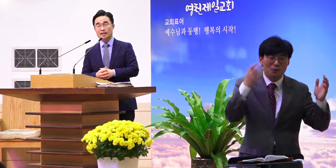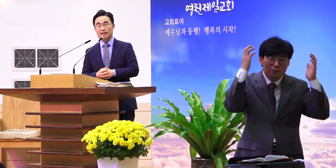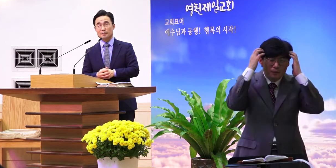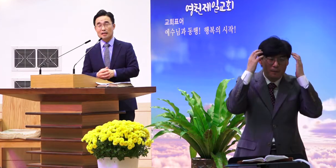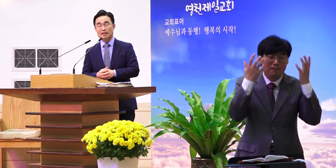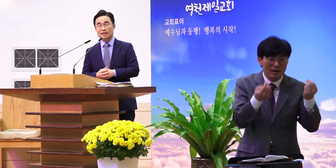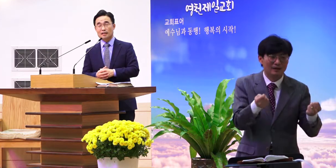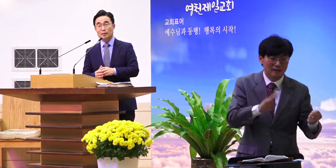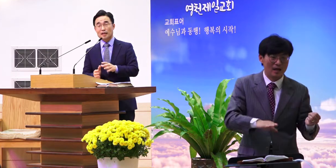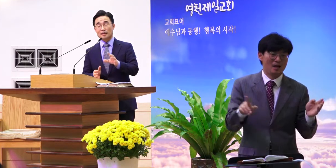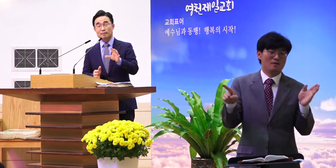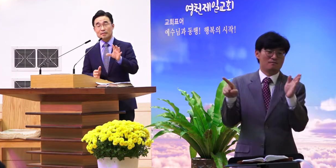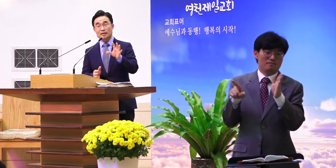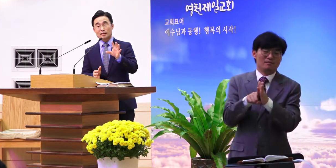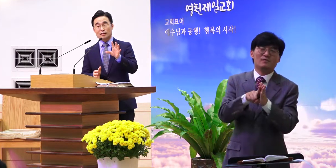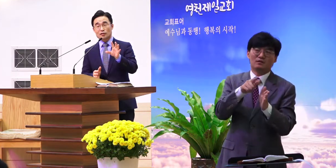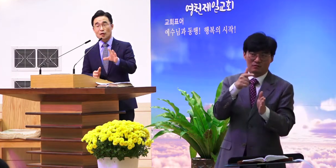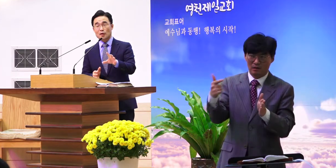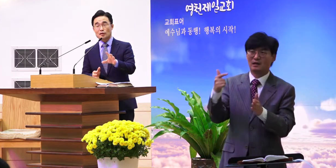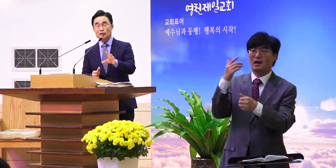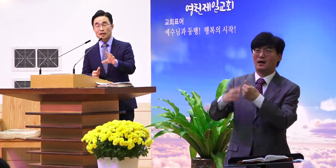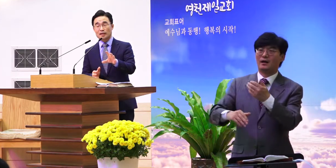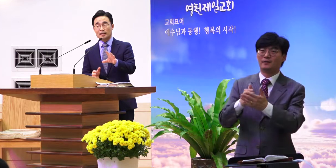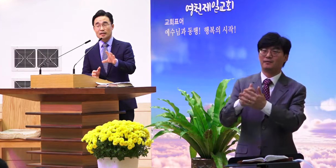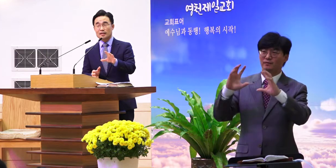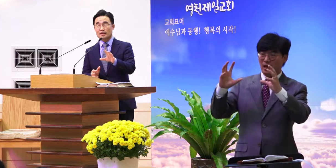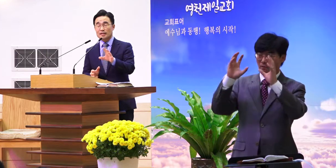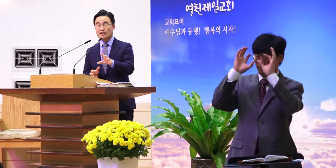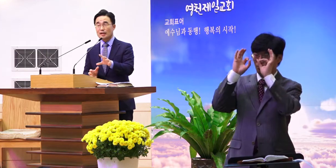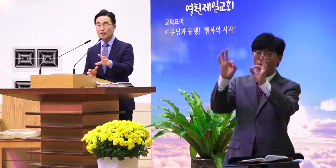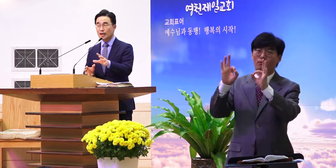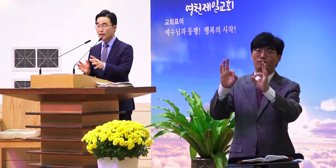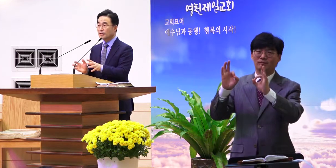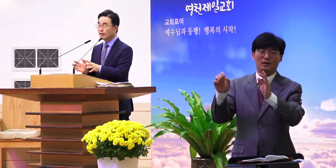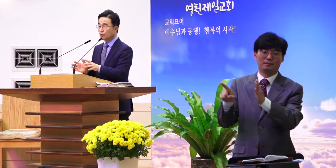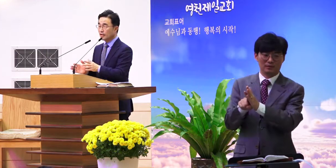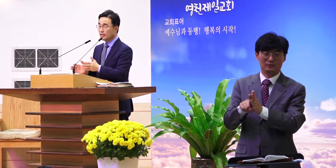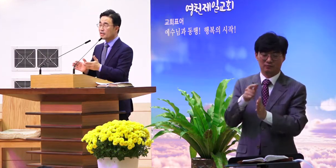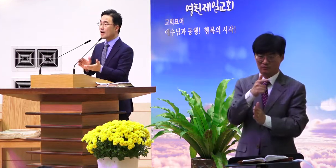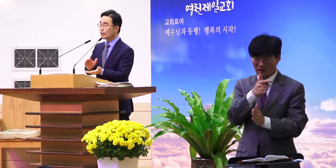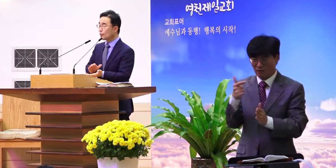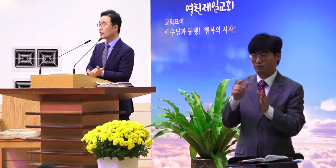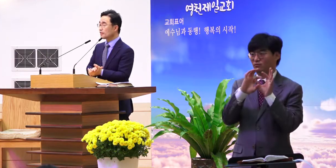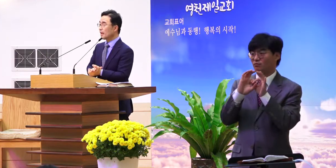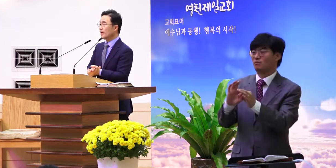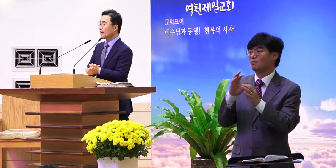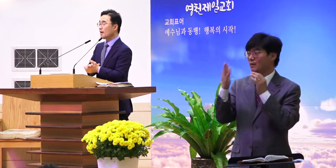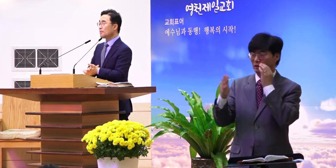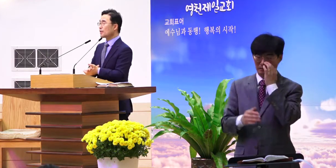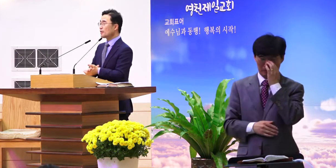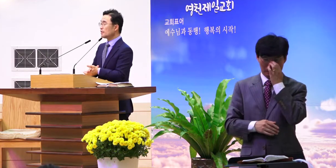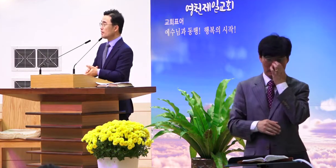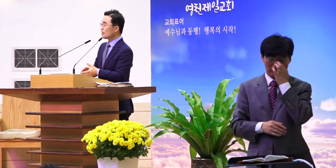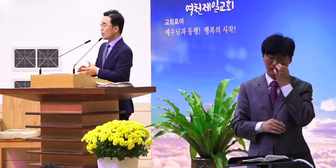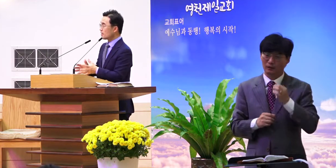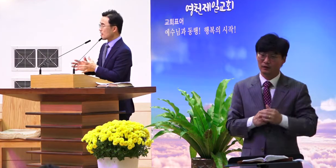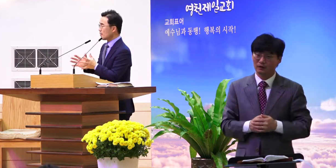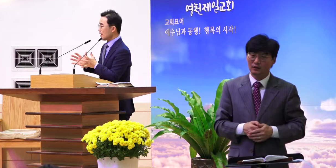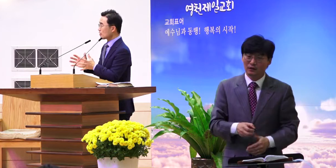매력적이다 했습니다. 특별히 초대교회 성도들이 세상 사람들, 일반인들의 눈에는 이상하게도 보였는데